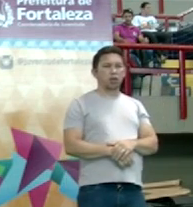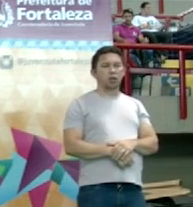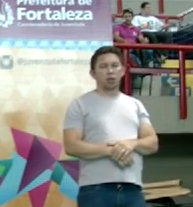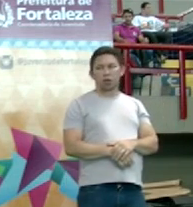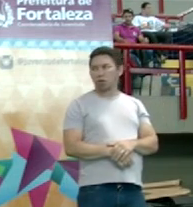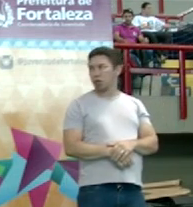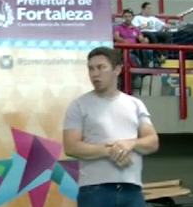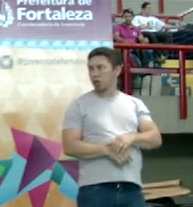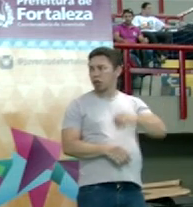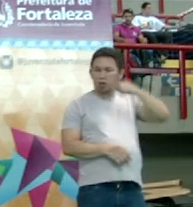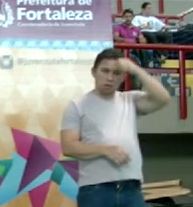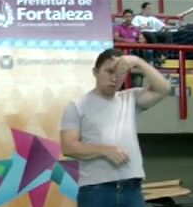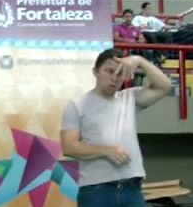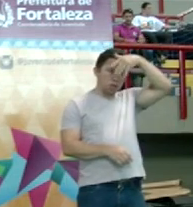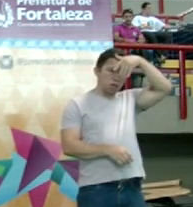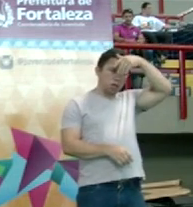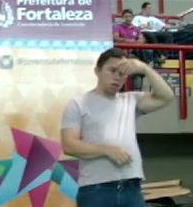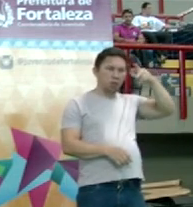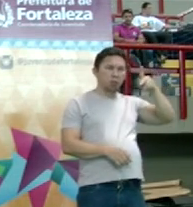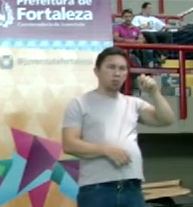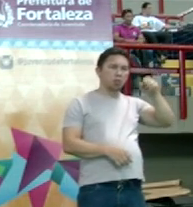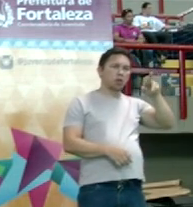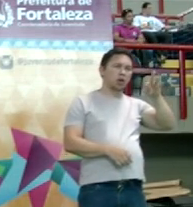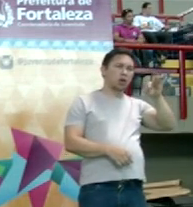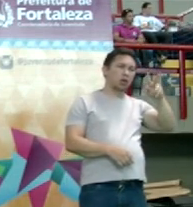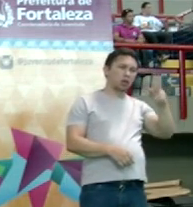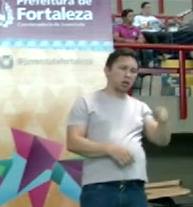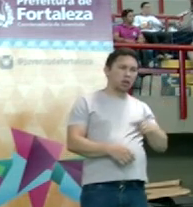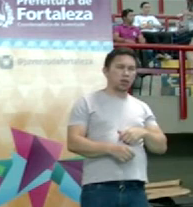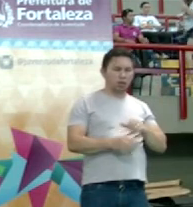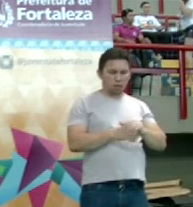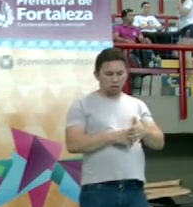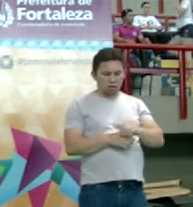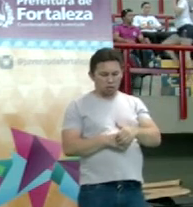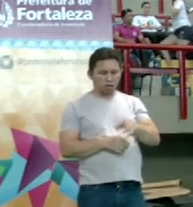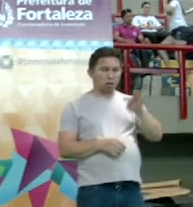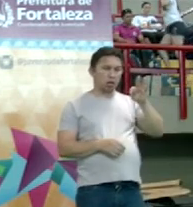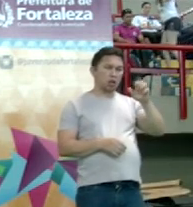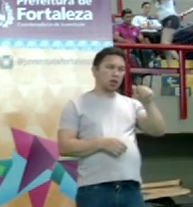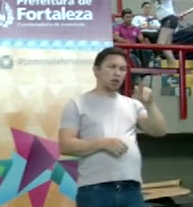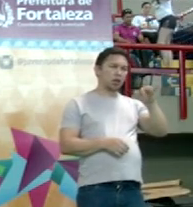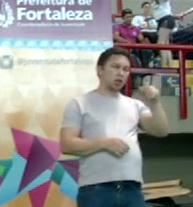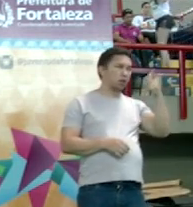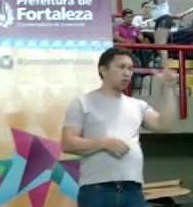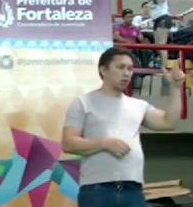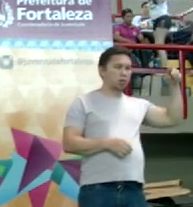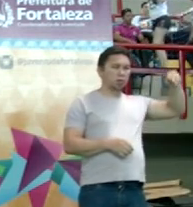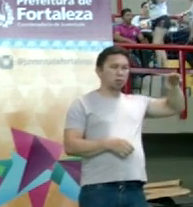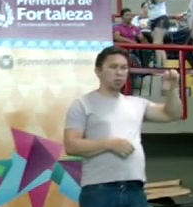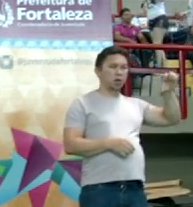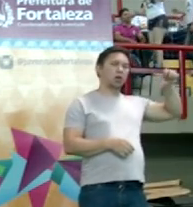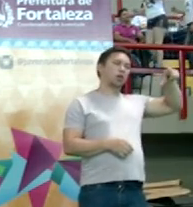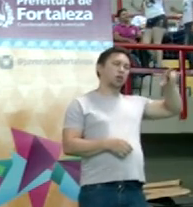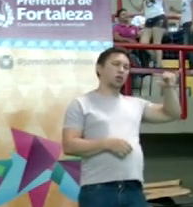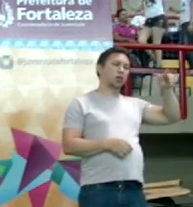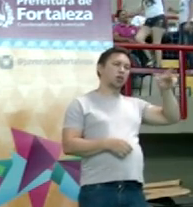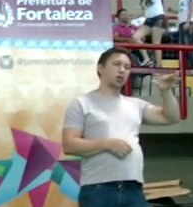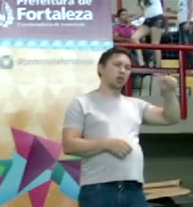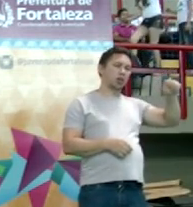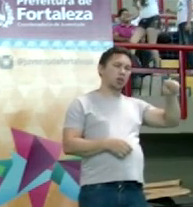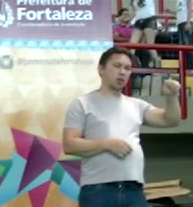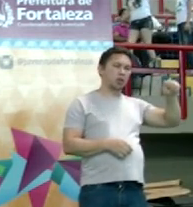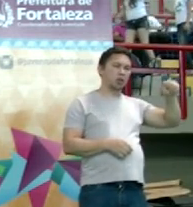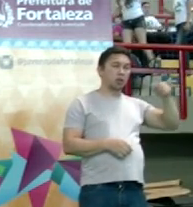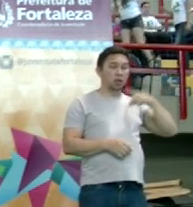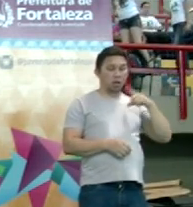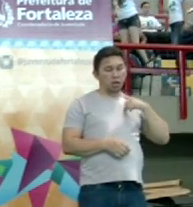pastinha, todo lugar é franja, a gente chama tangerina, nos outros lugares é mexerica, tá? Então, esse